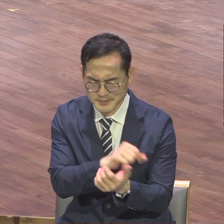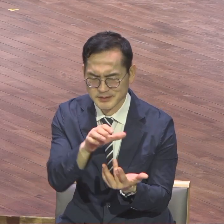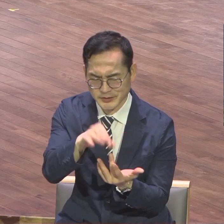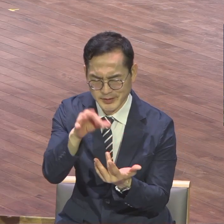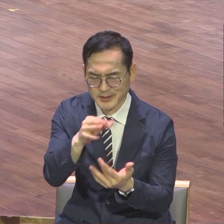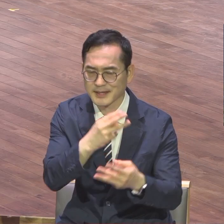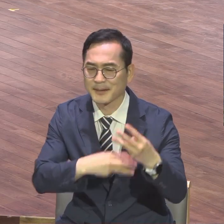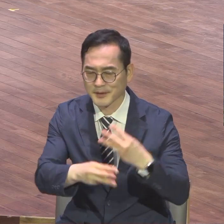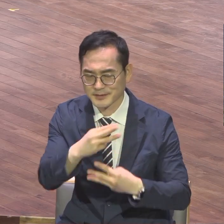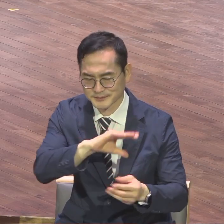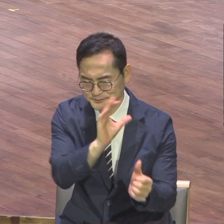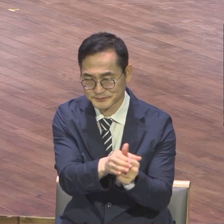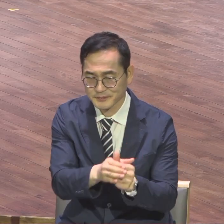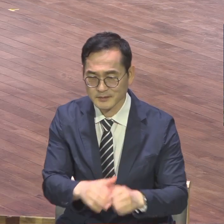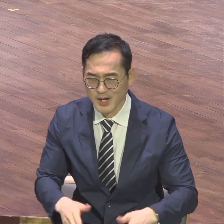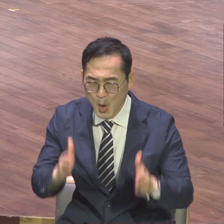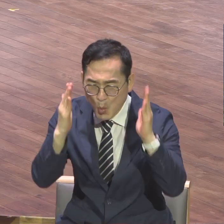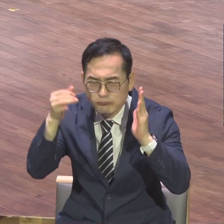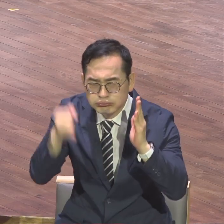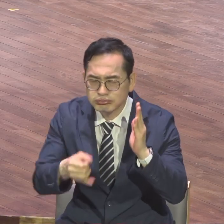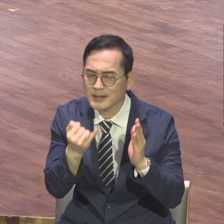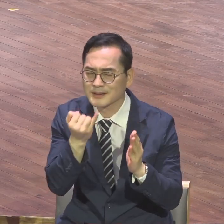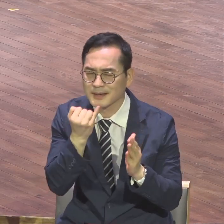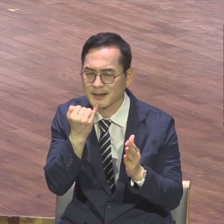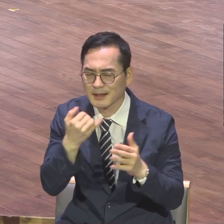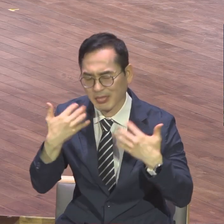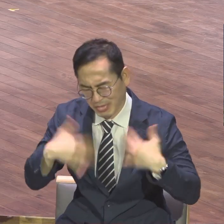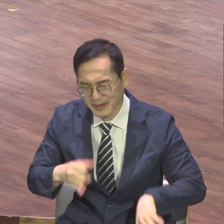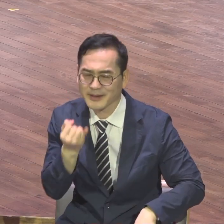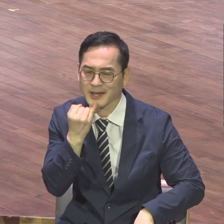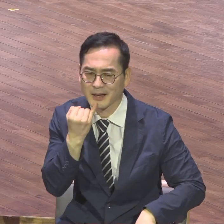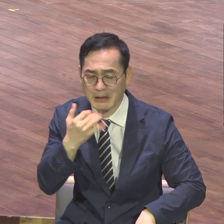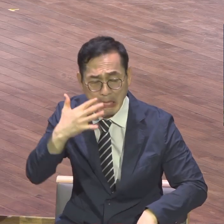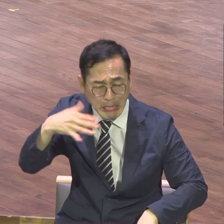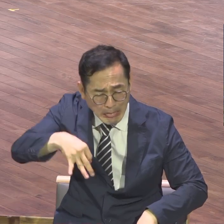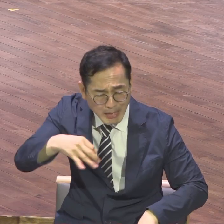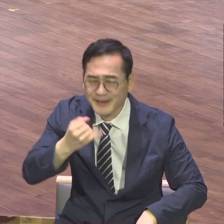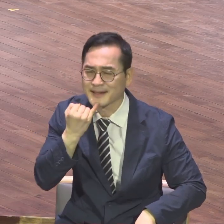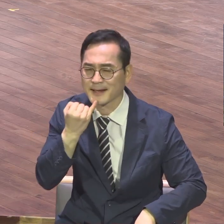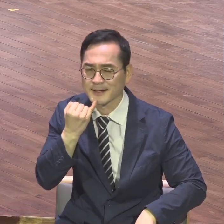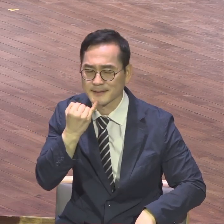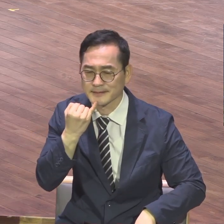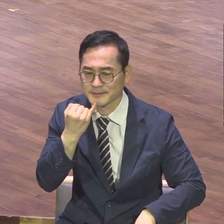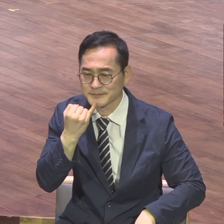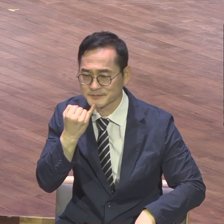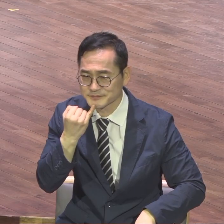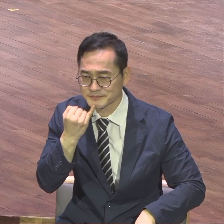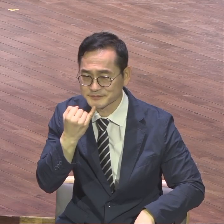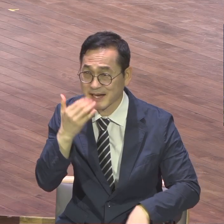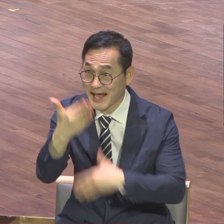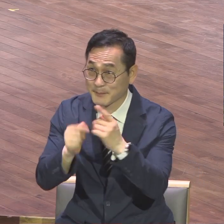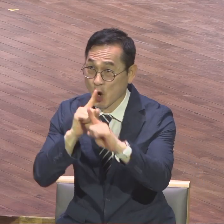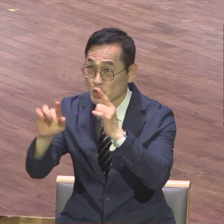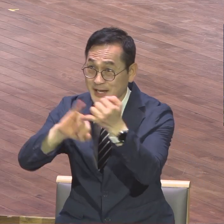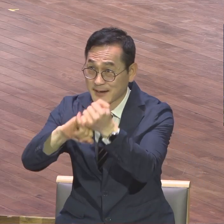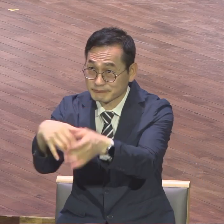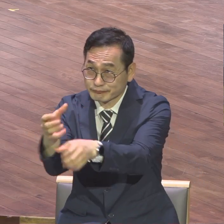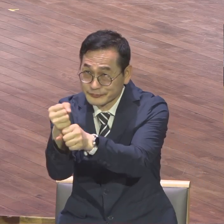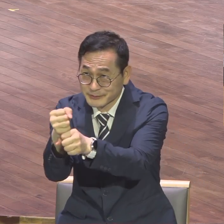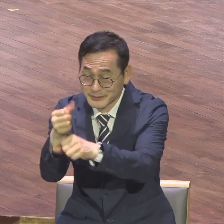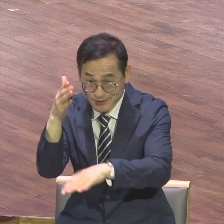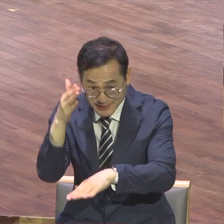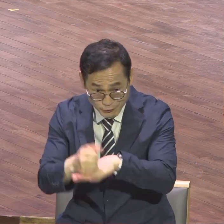괜찮아. 못생겨도 괜찮아. 연약해도 괜찮아. 지금 상태 보지 마. 언약 잡은 렘넌트는 하나님이 쓰고야 마는